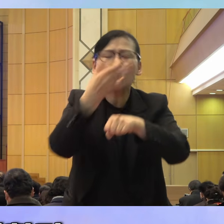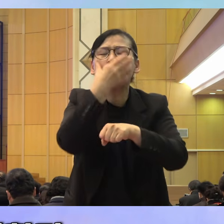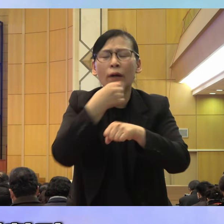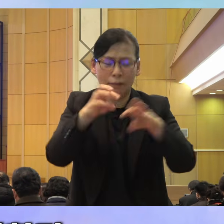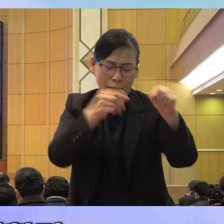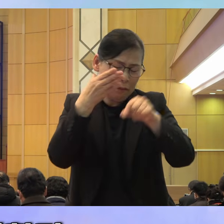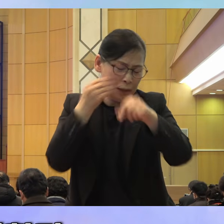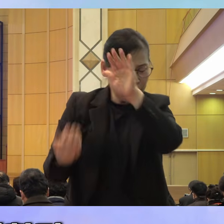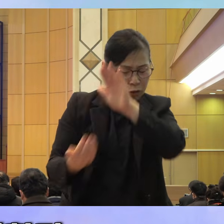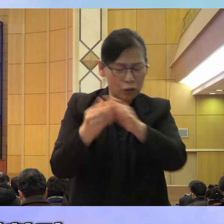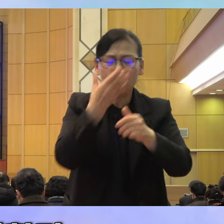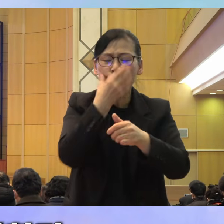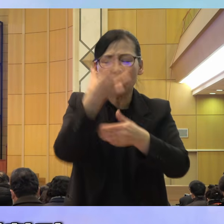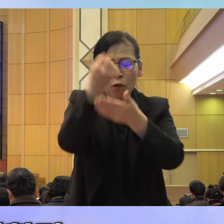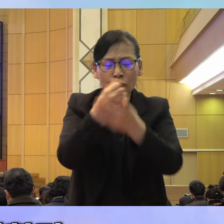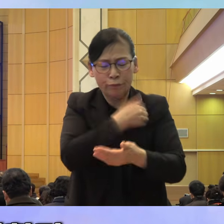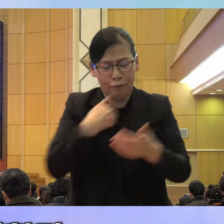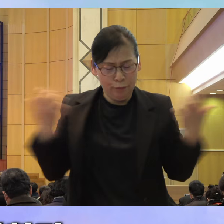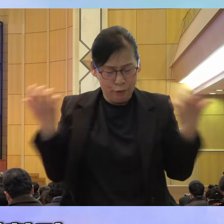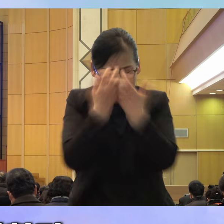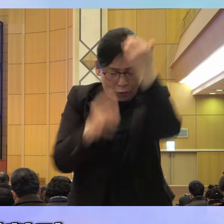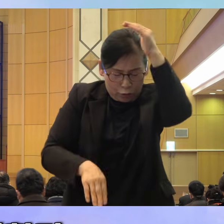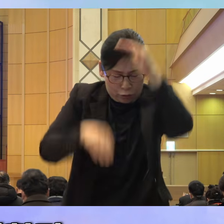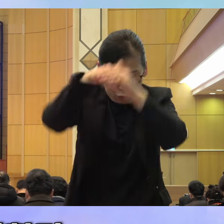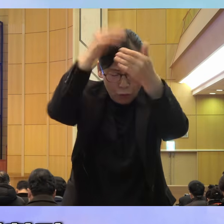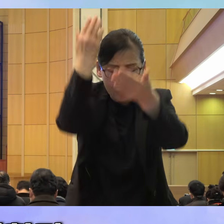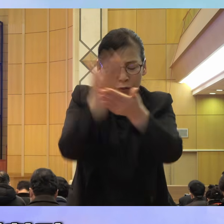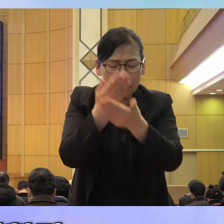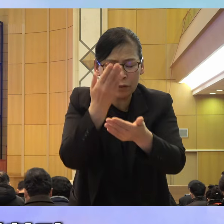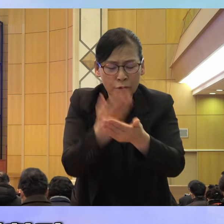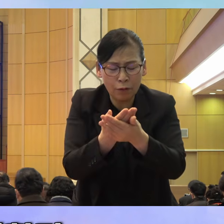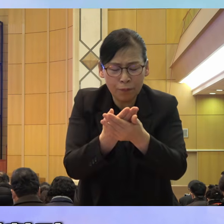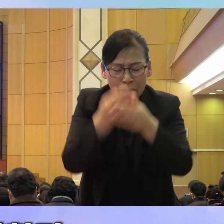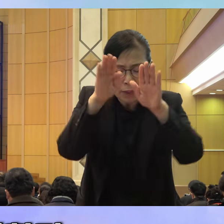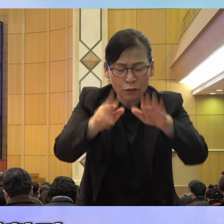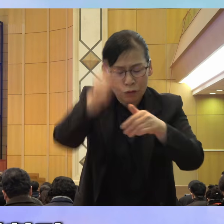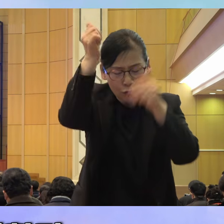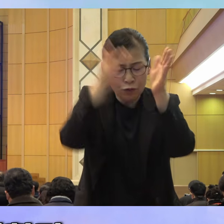복과 땅의 기름진 복으로 충만케 하옵소서.